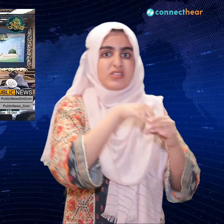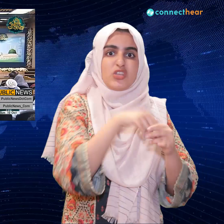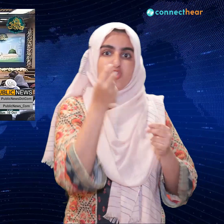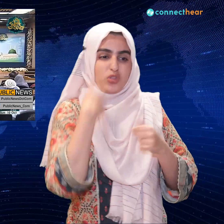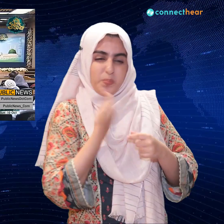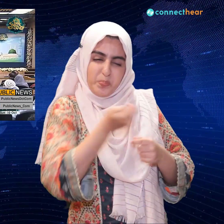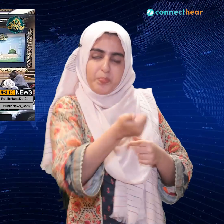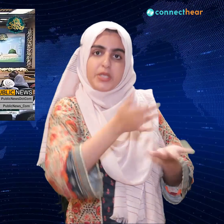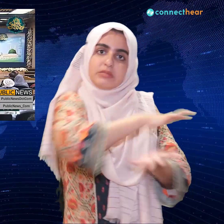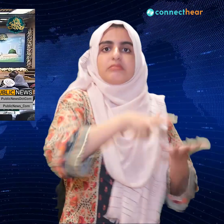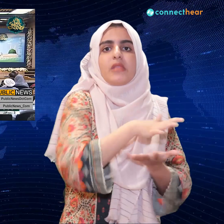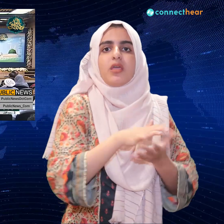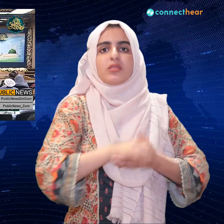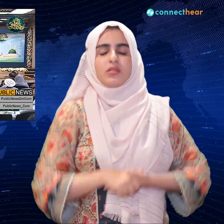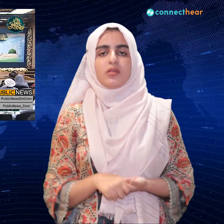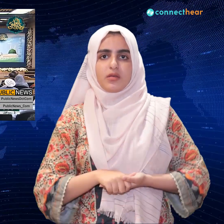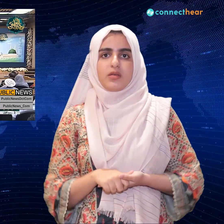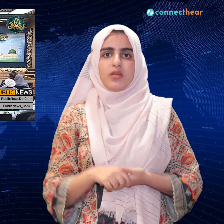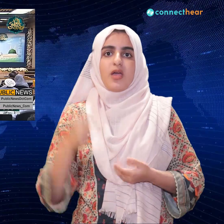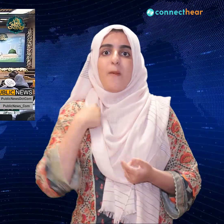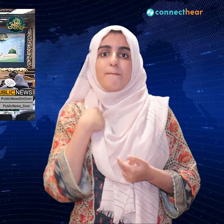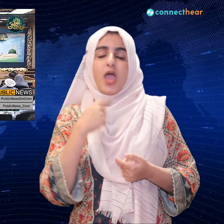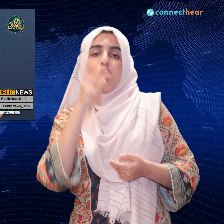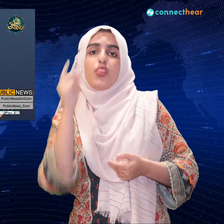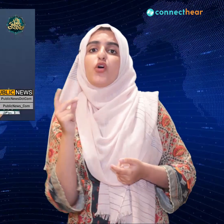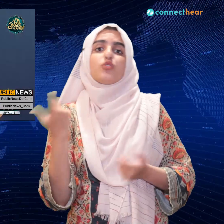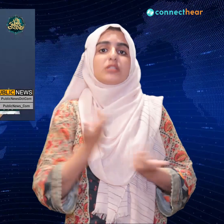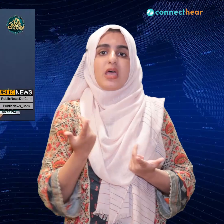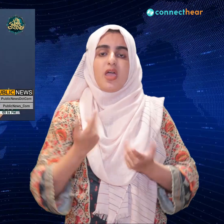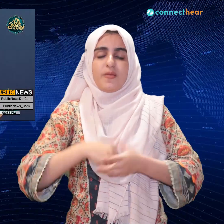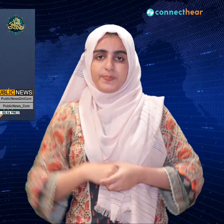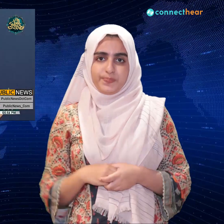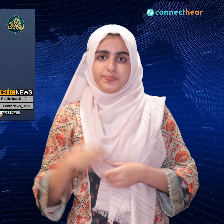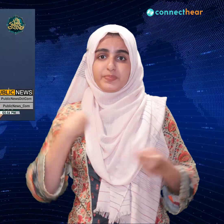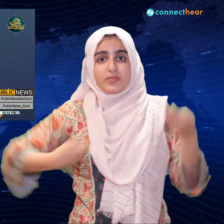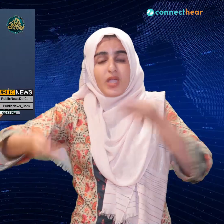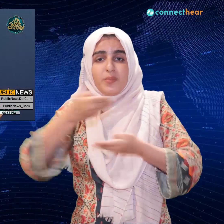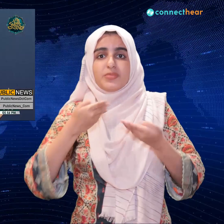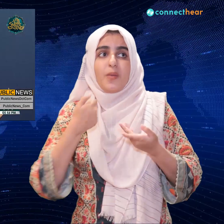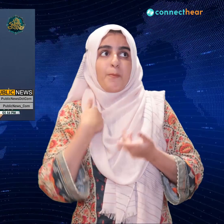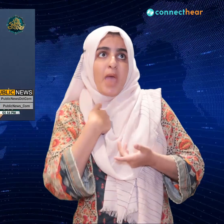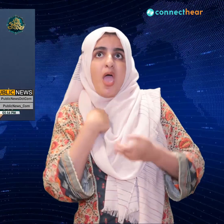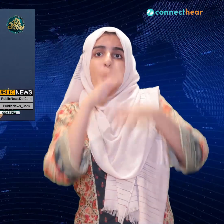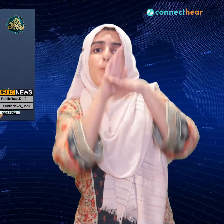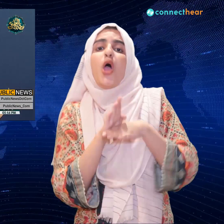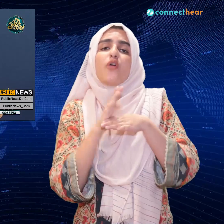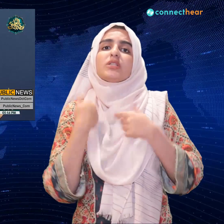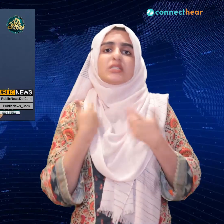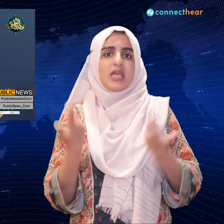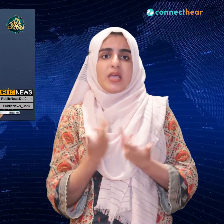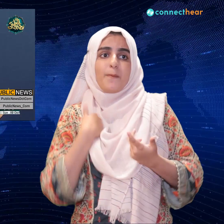دوسرا پرابلم ایک ہے کہ ہماری اخلاقیات اور میرا ایمان ہے کہ یہ